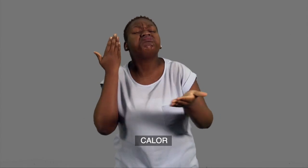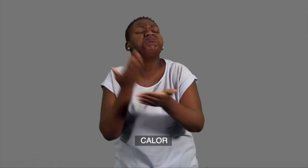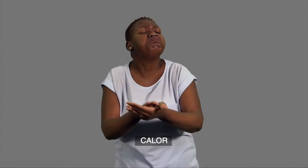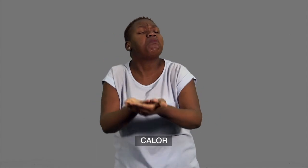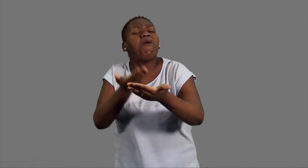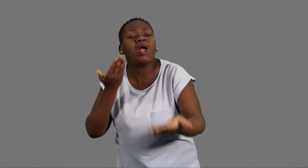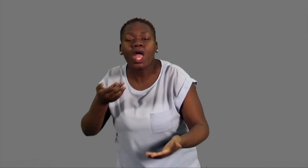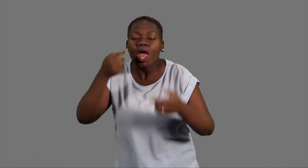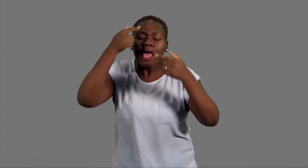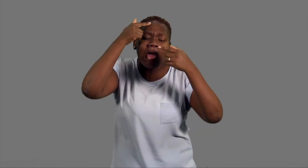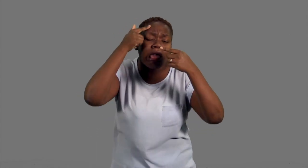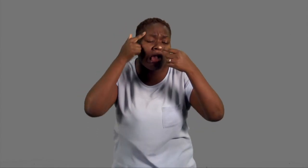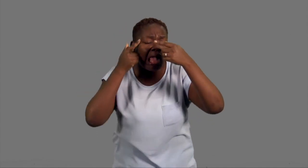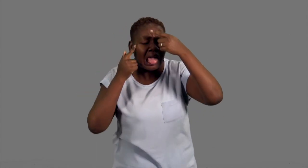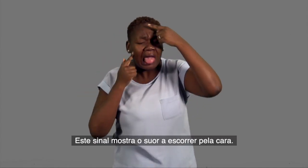Calor.